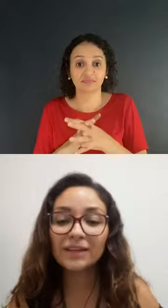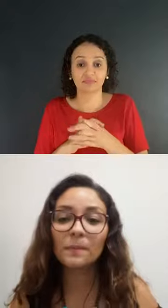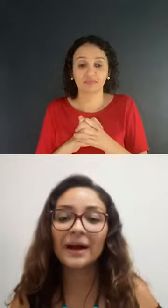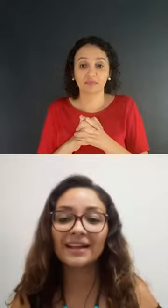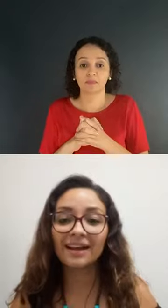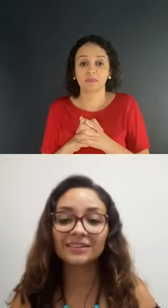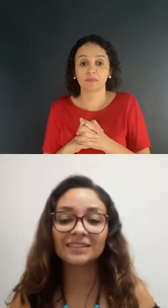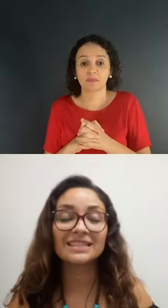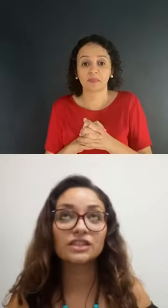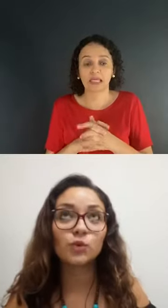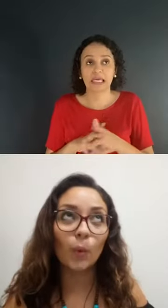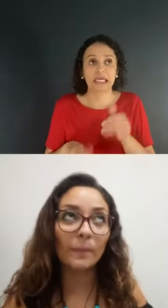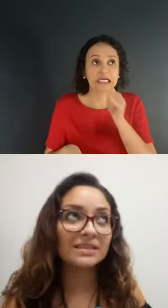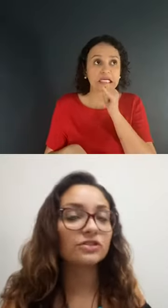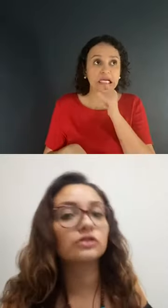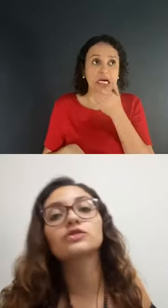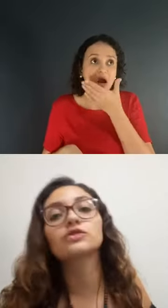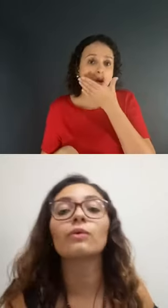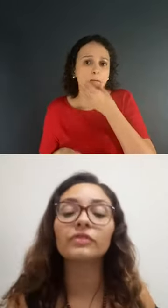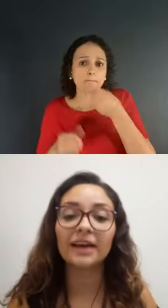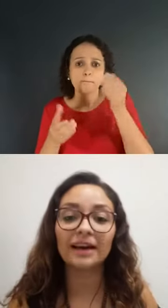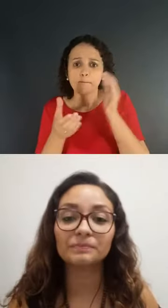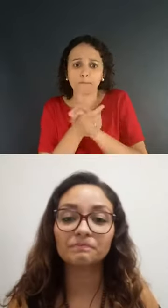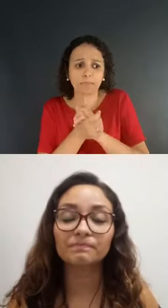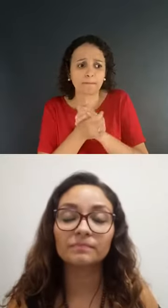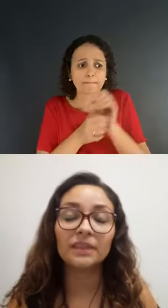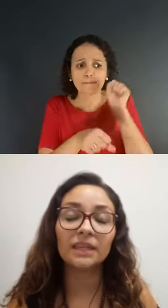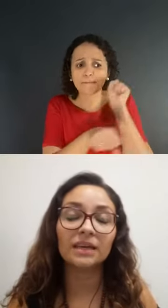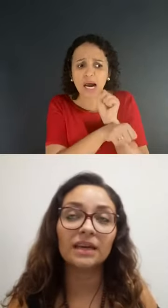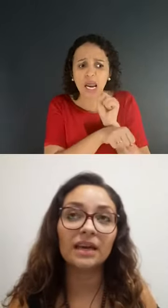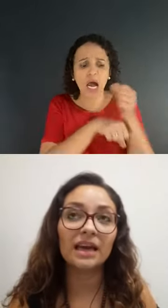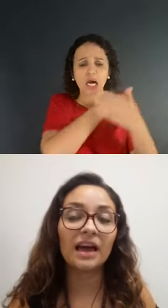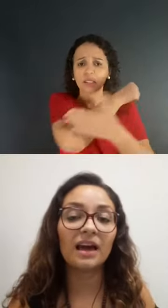Para o marido parar de ter ciúmes e de desconfiar,